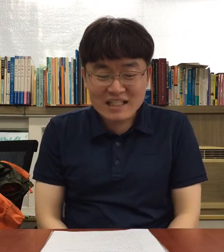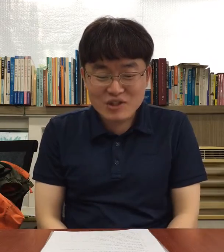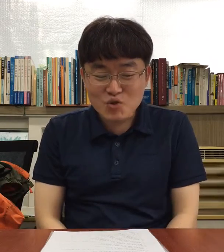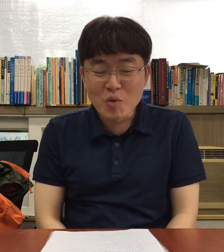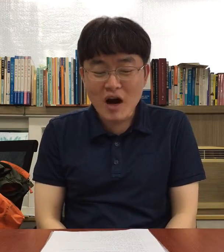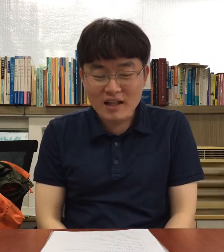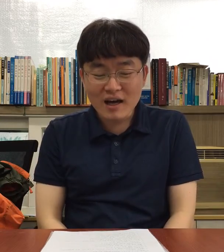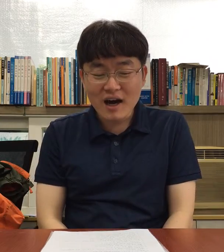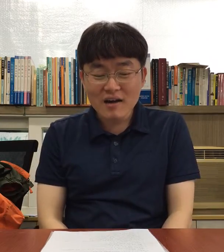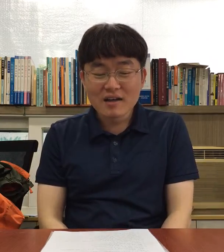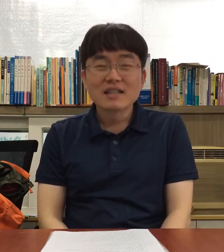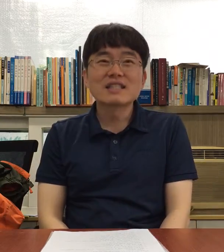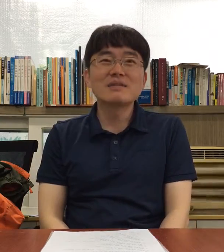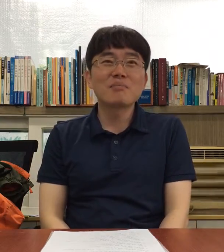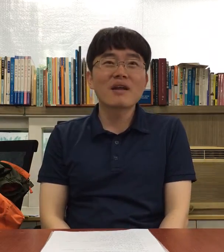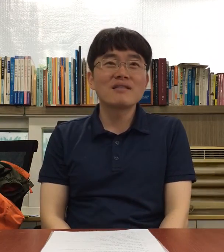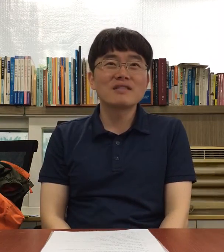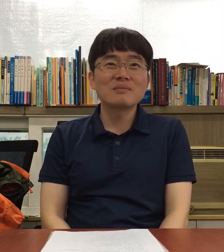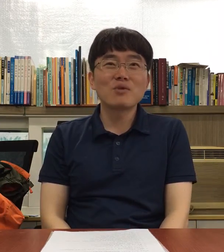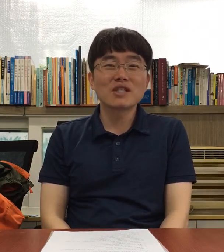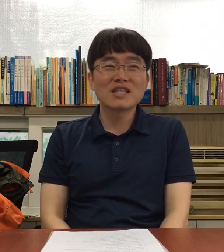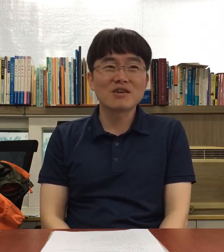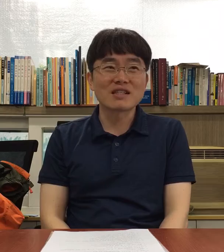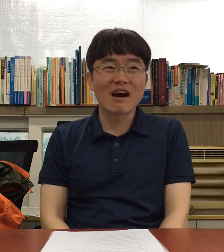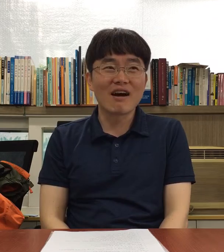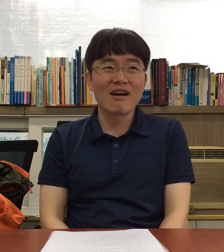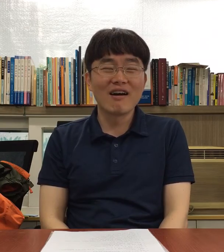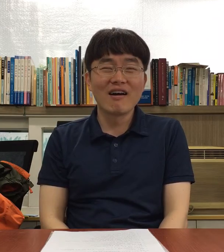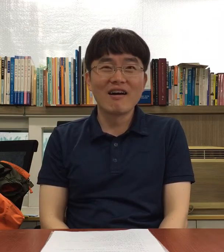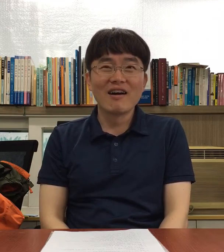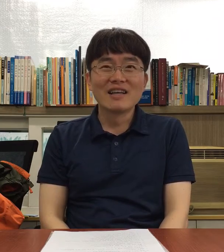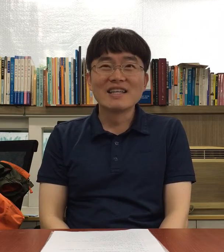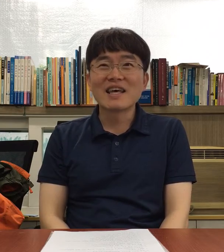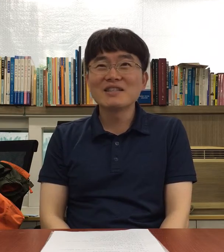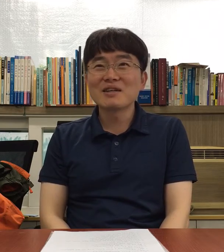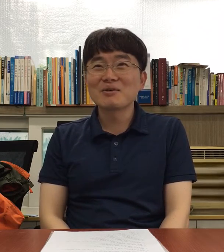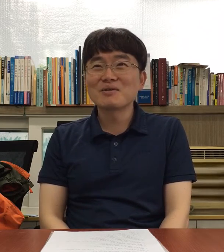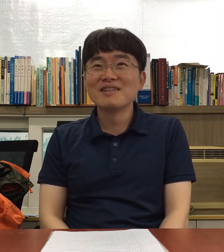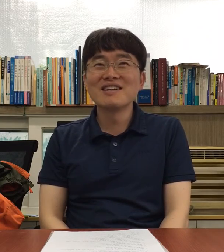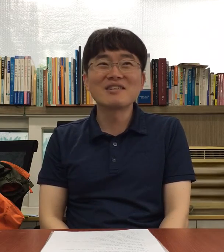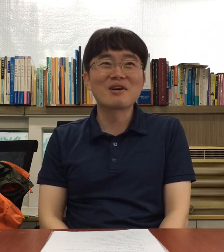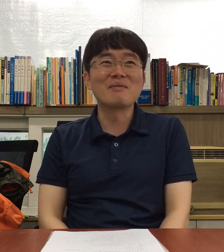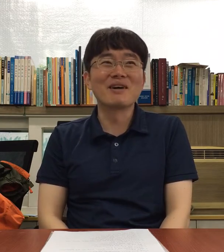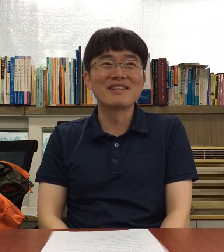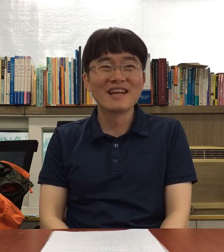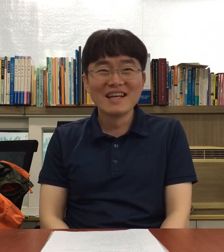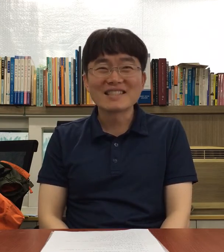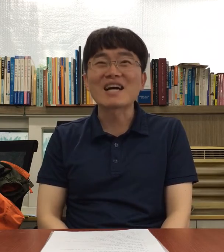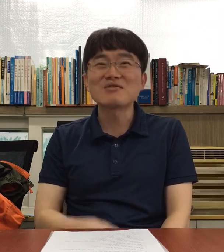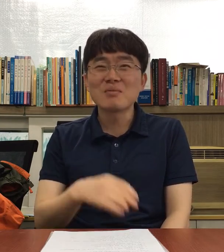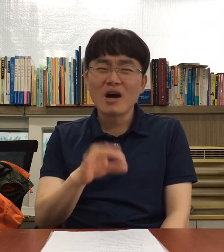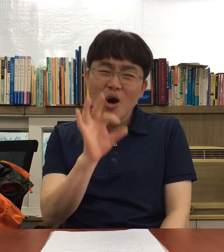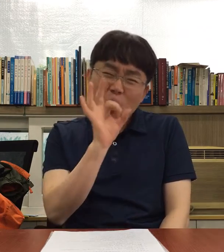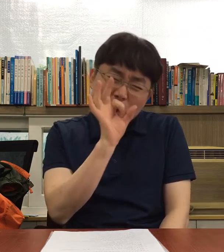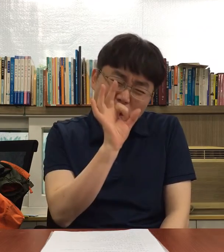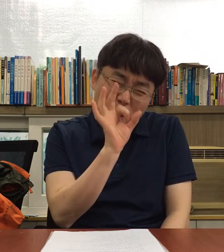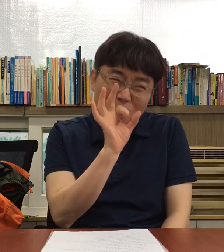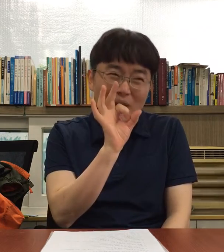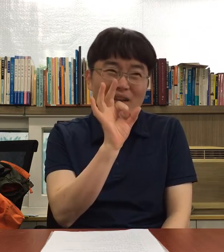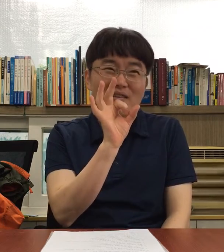작은 구멍 하나가 큰 배를 침몰시키는 것이다. 이게 이제 또 들리는 대로 하면은 작은 구멍 막 이런 거